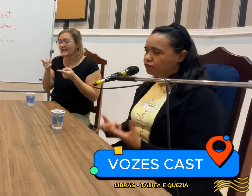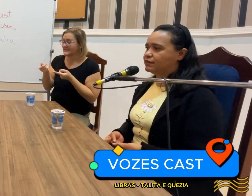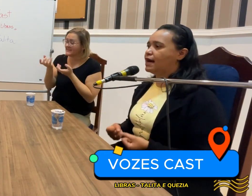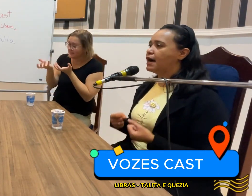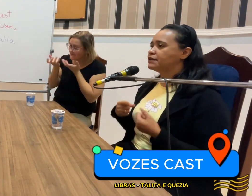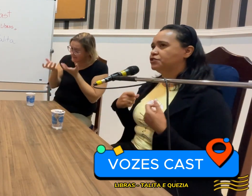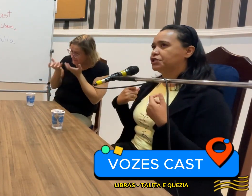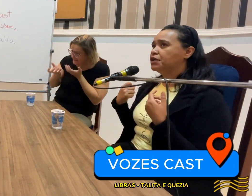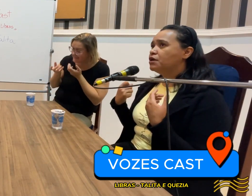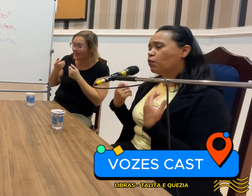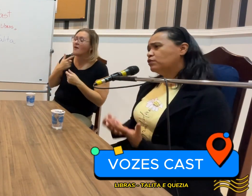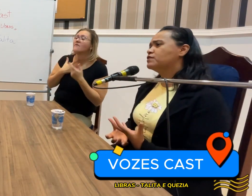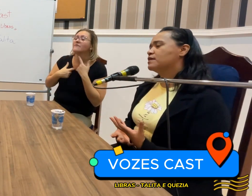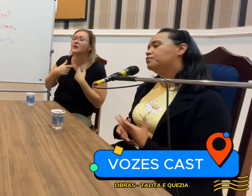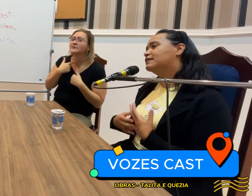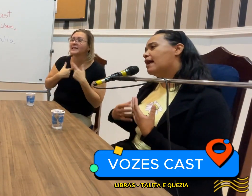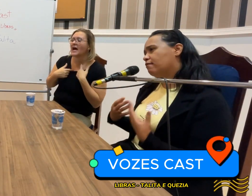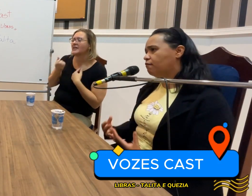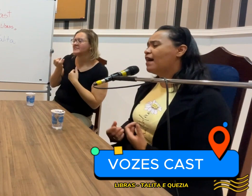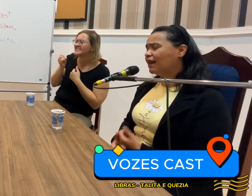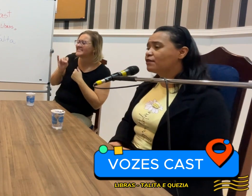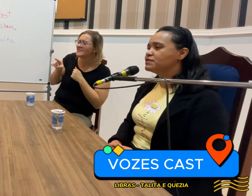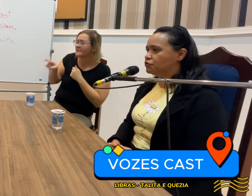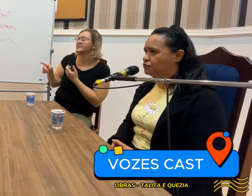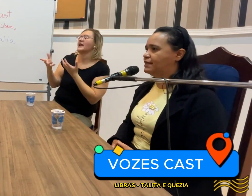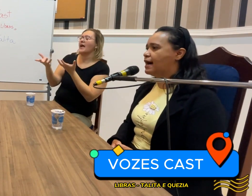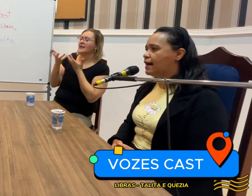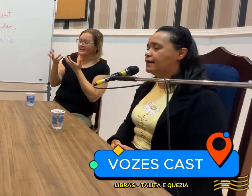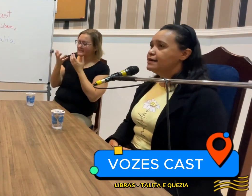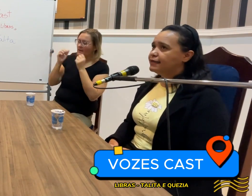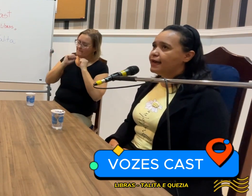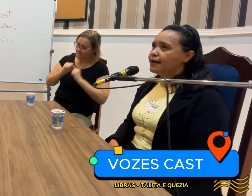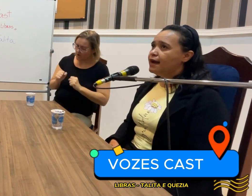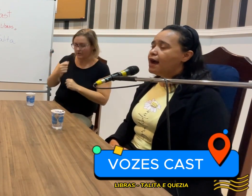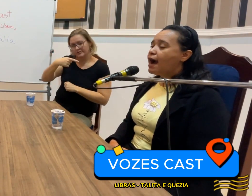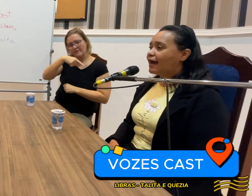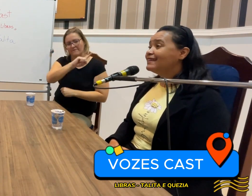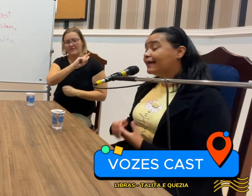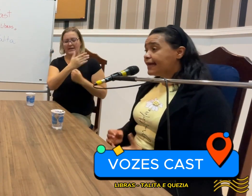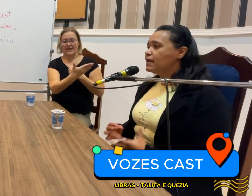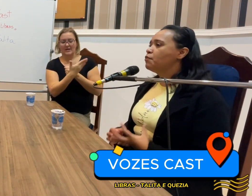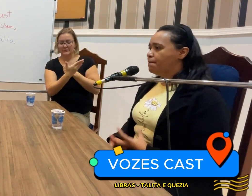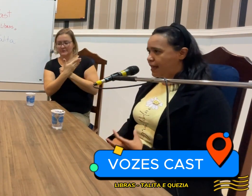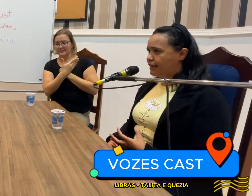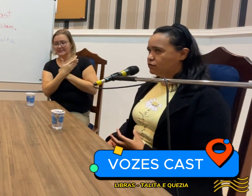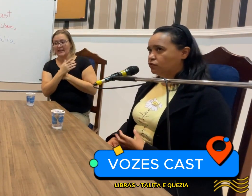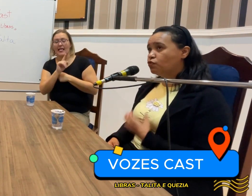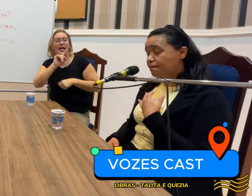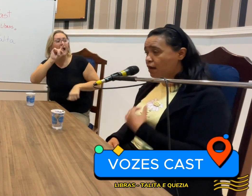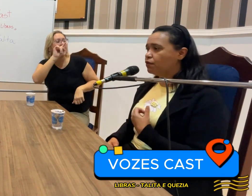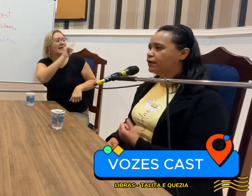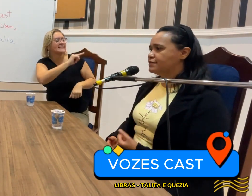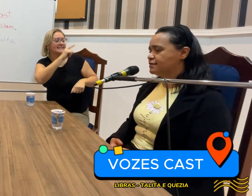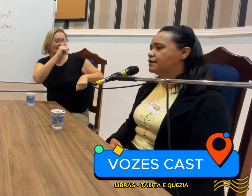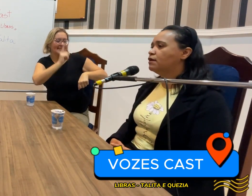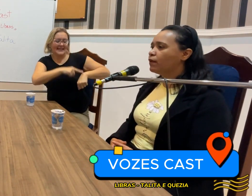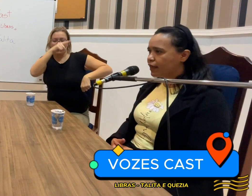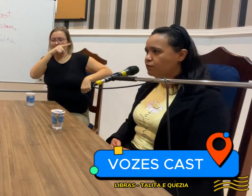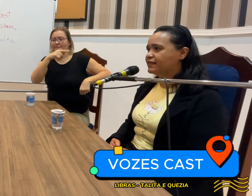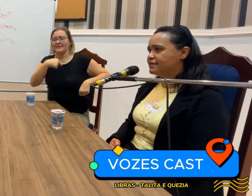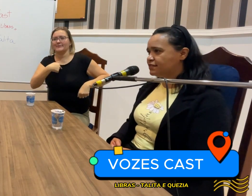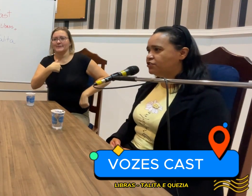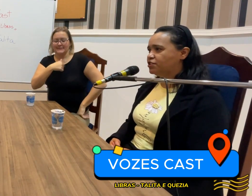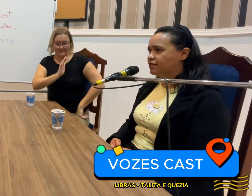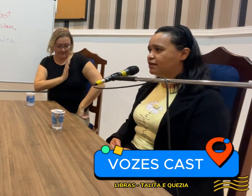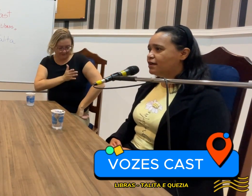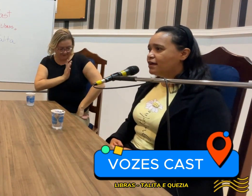essa vontade, quando você puder, vai lá nos ajudar, né? Aí, naquele momento, no meu coração, eu